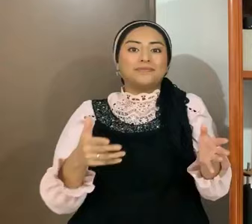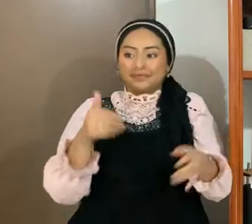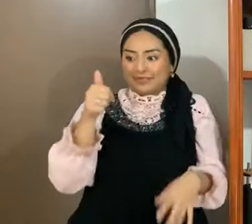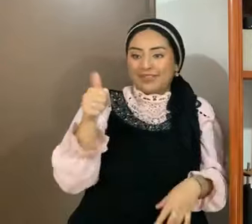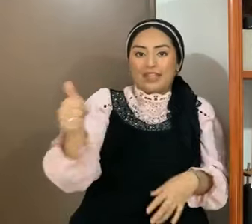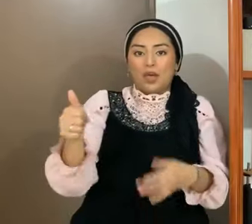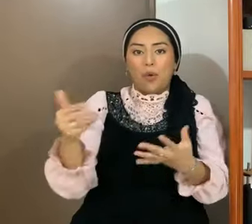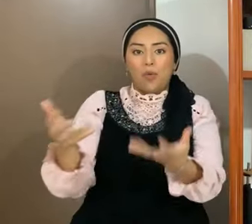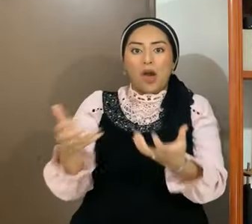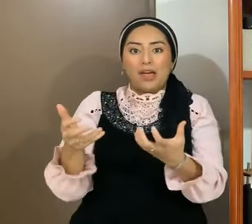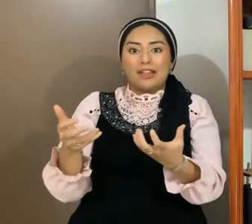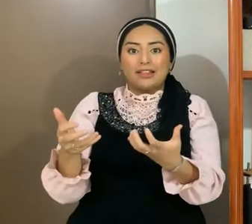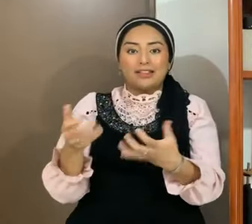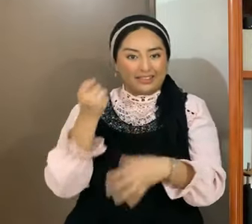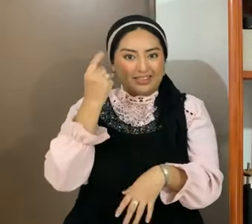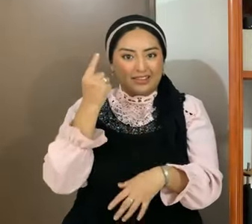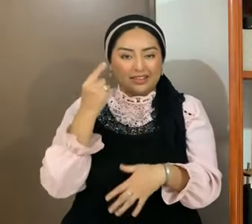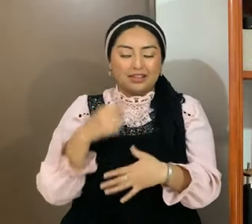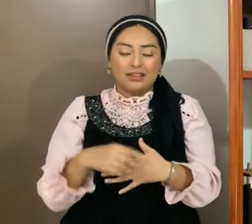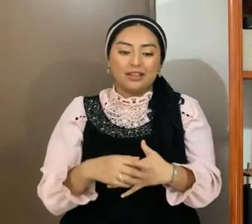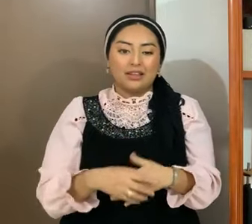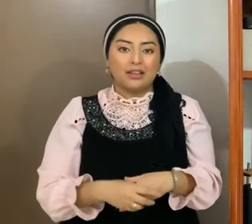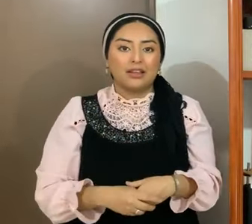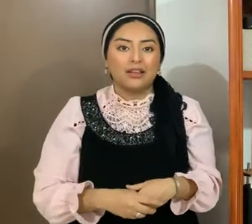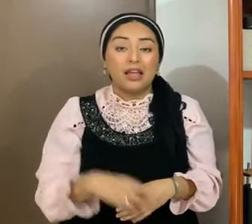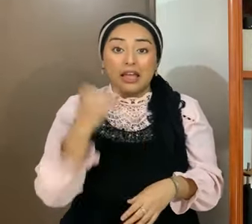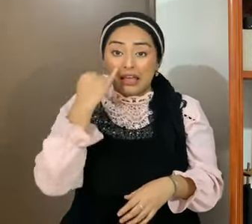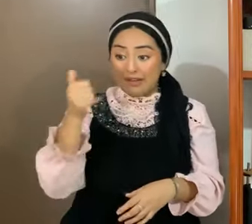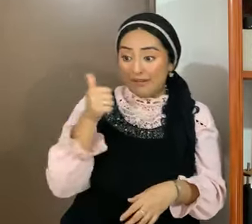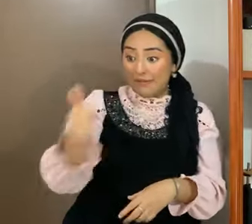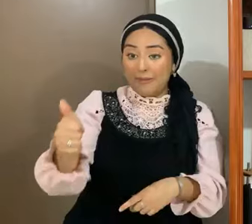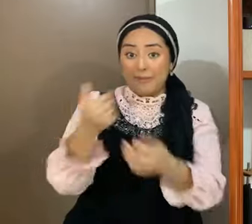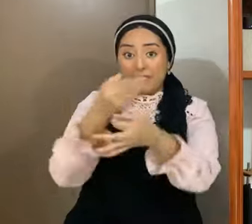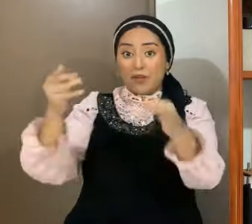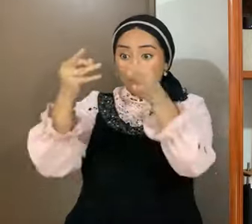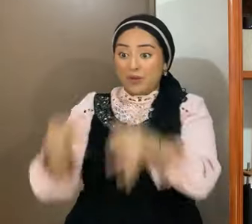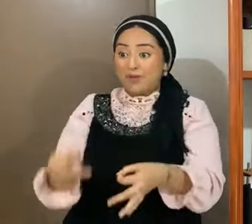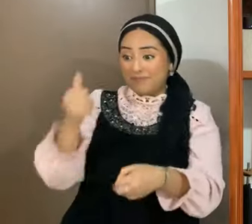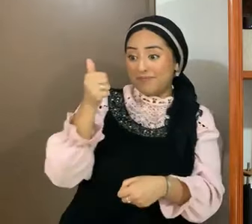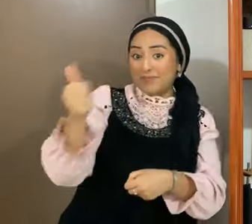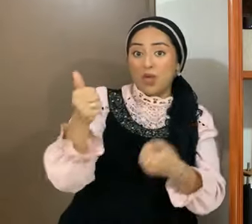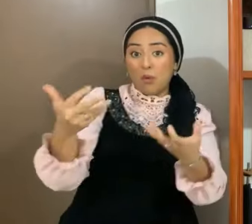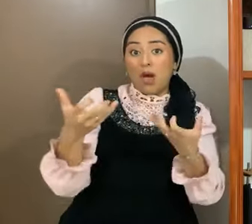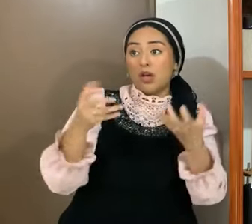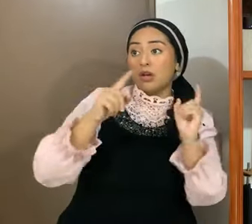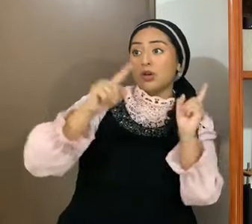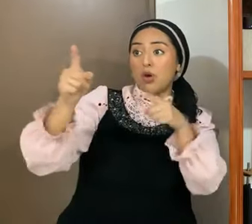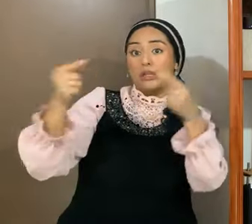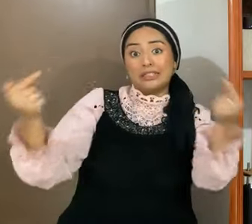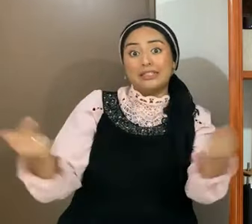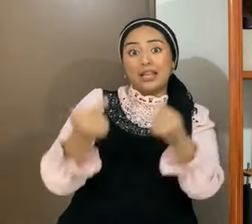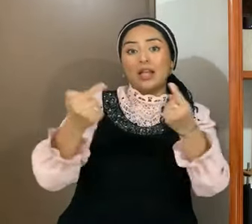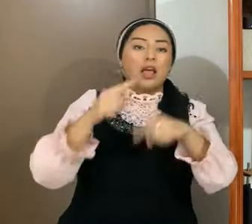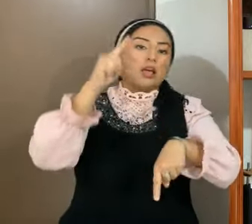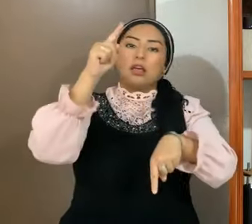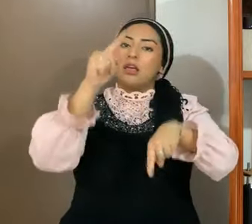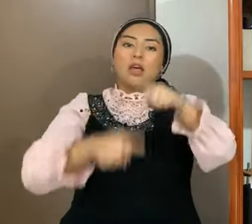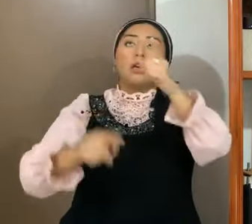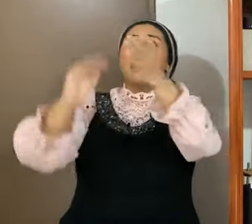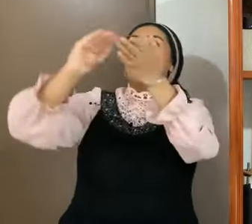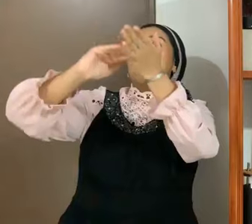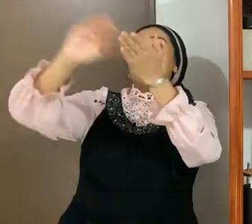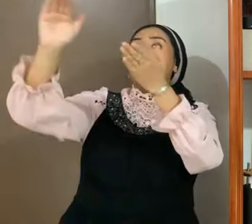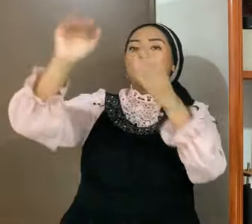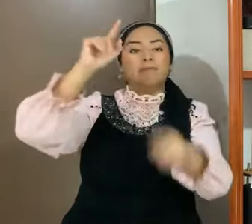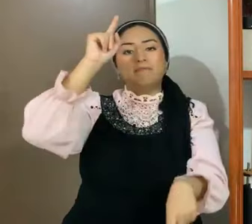por esa persona, no existía, no había sacrificio por pecado voluntario, ¿sí? Ya ustedes pueden buscar, no lo puedo decir aquí,